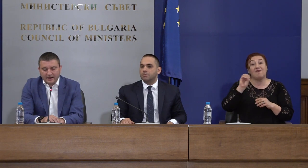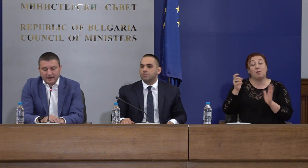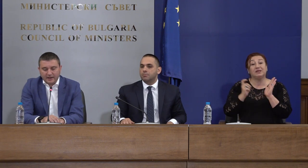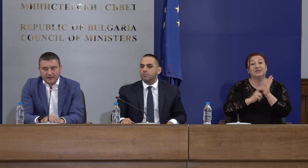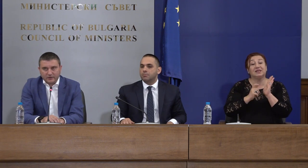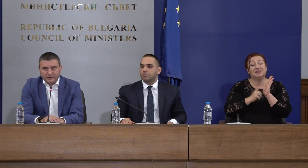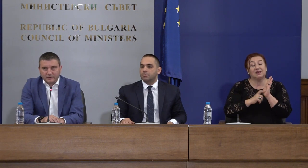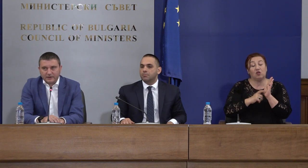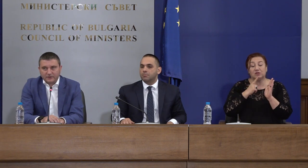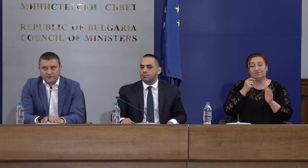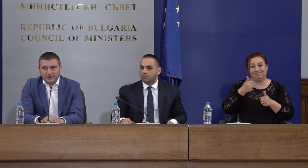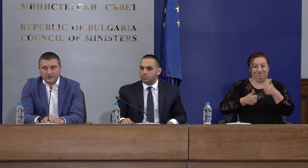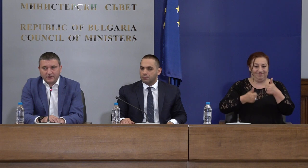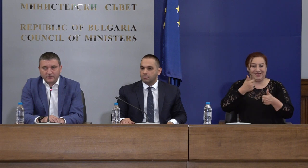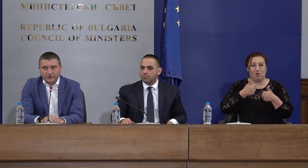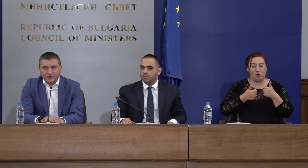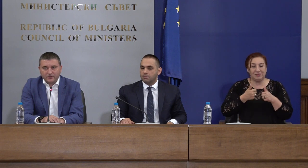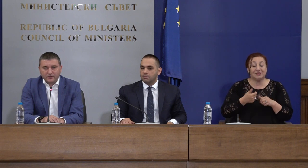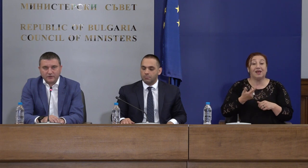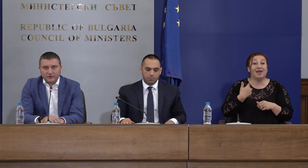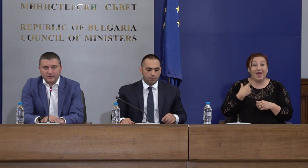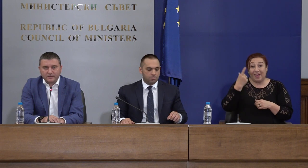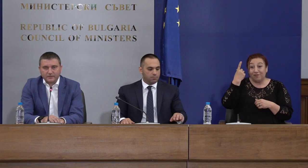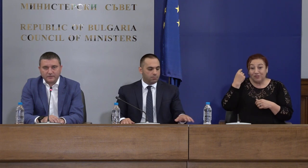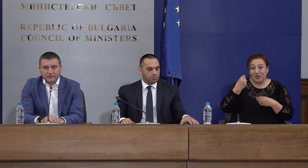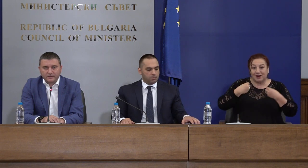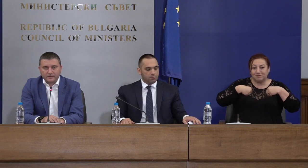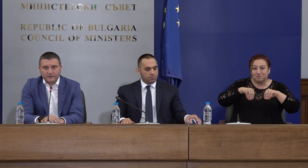конкуренцията. От резултатите от вчерашния аукцион